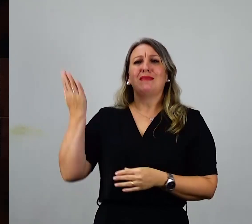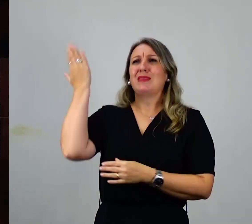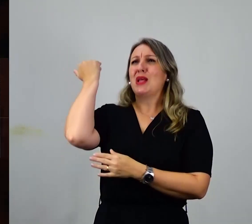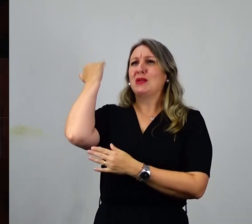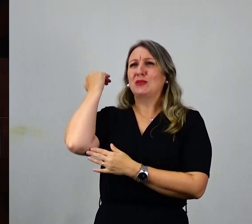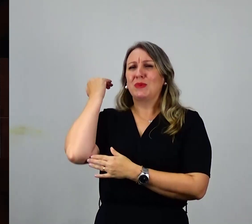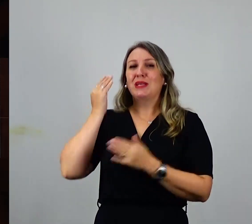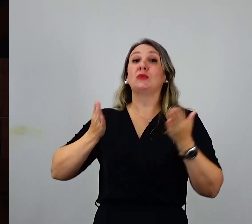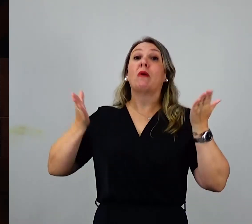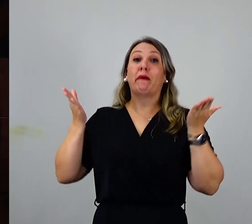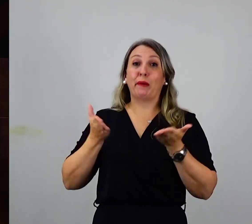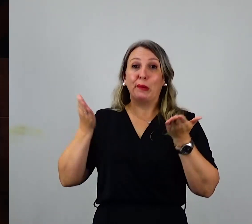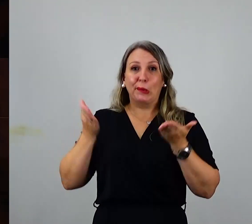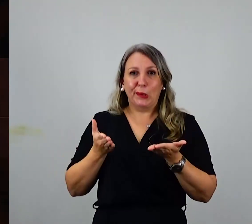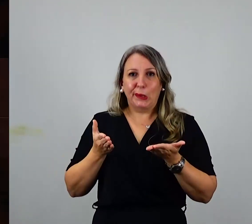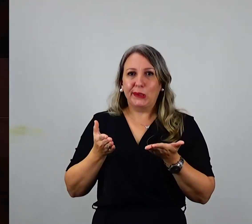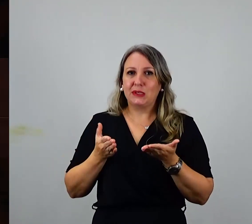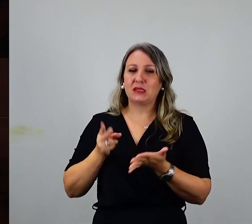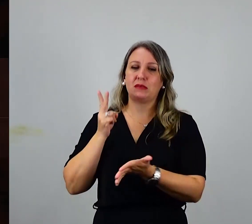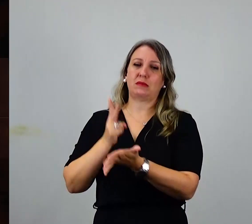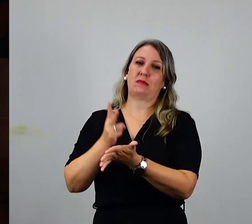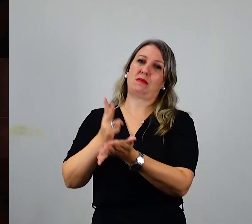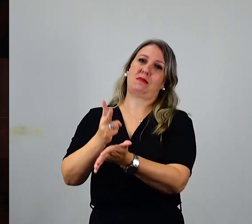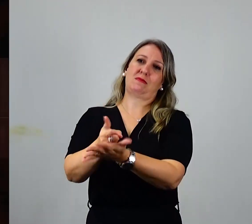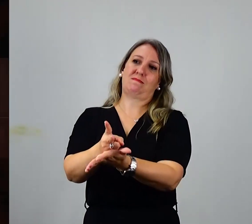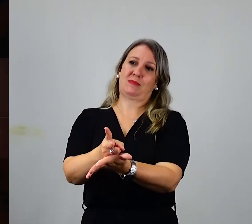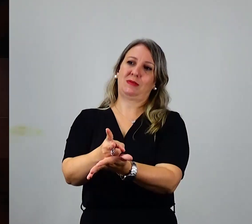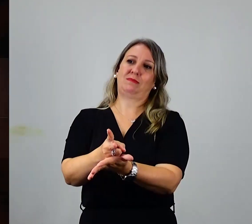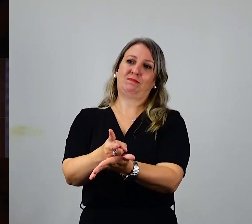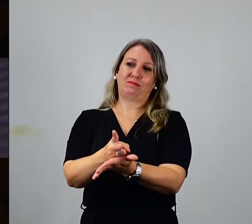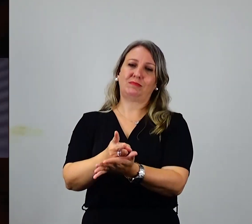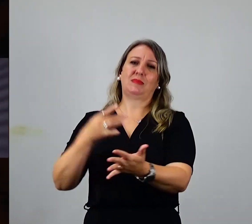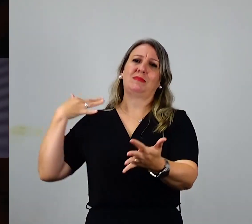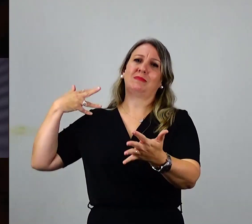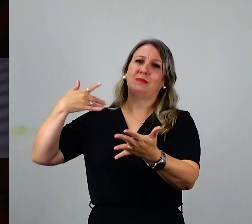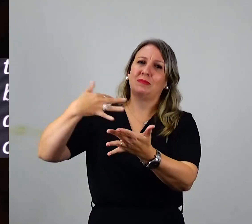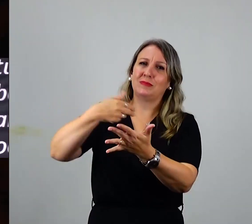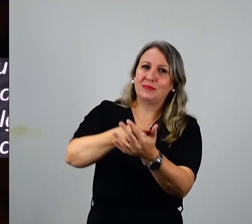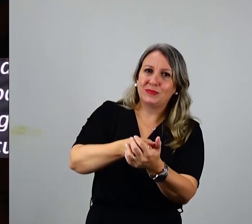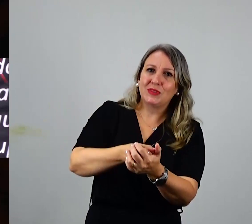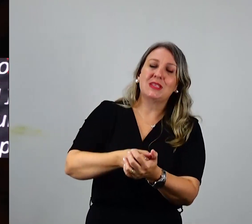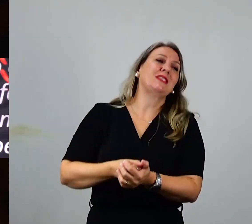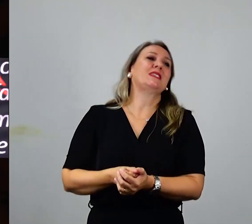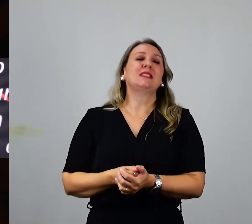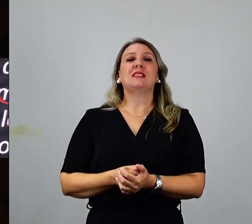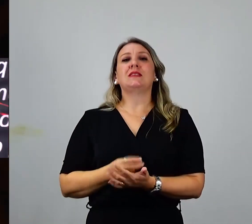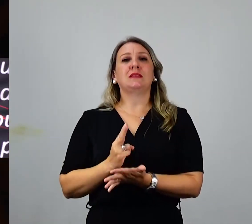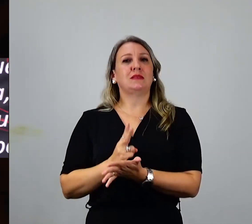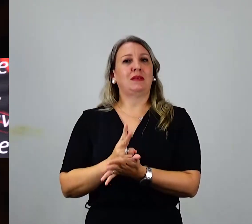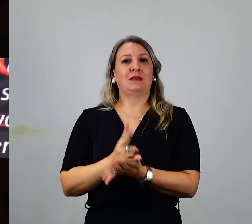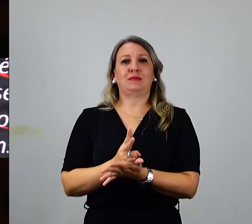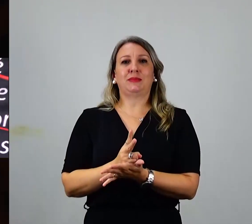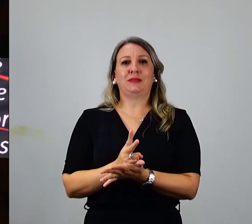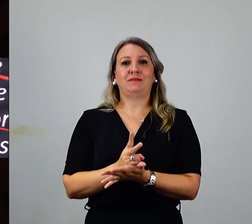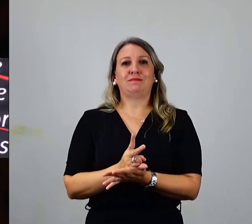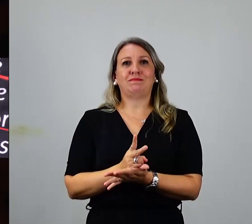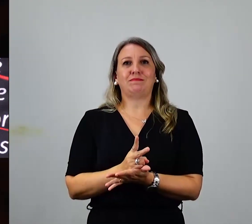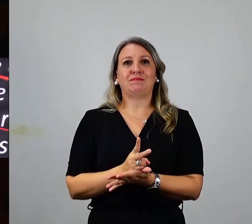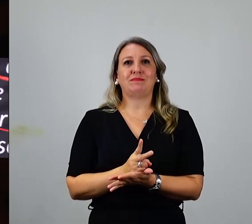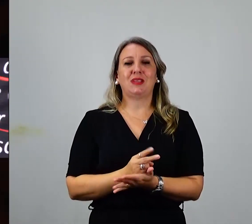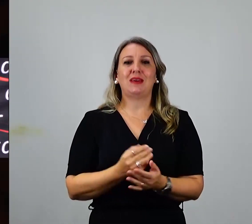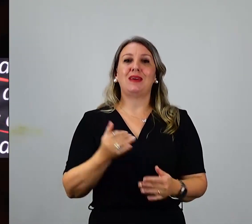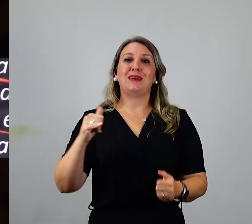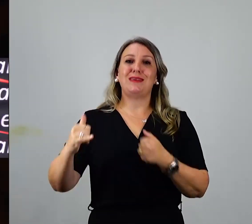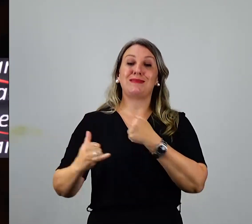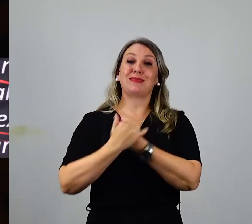faz exatamente isso conosco. Ele nos faz pensar que Deus não pode nos